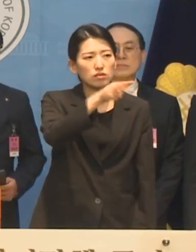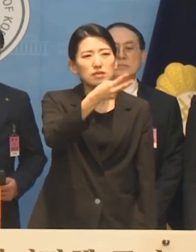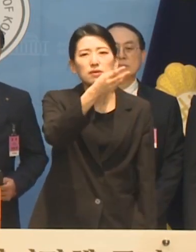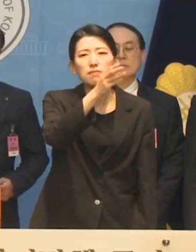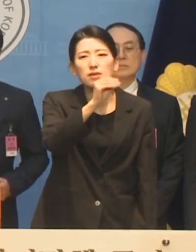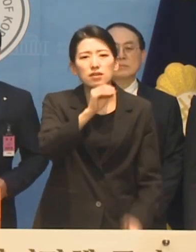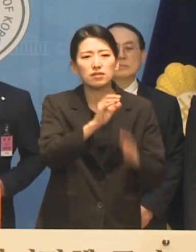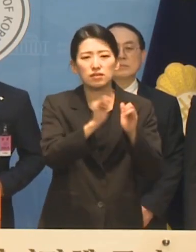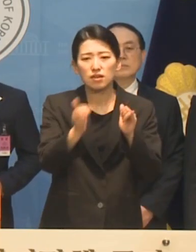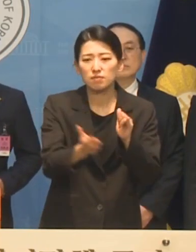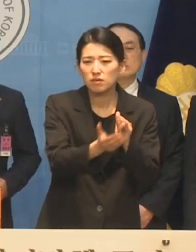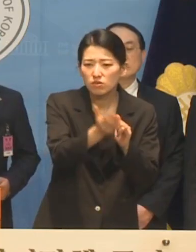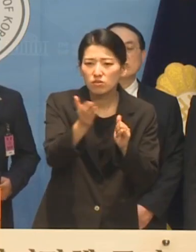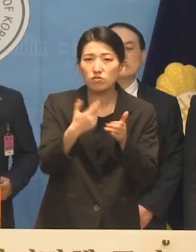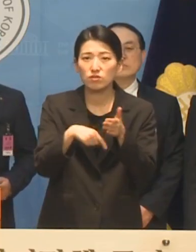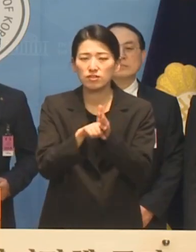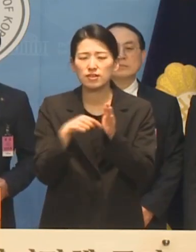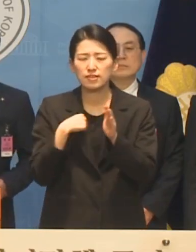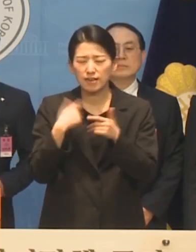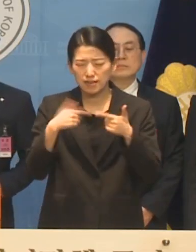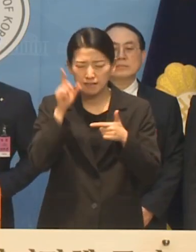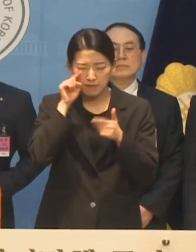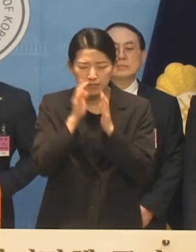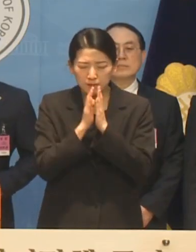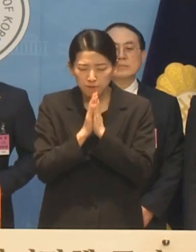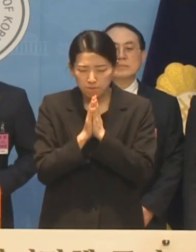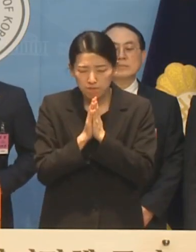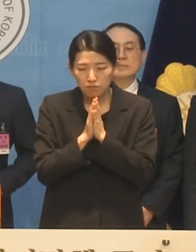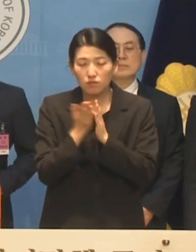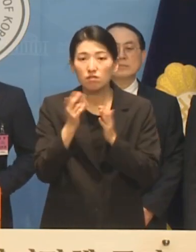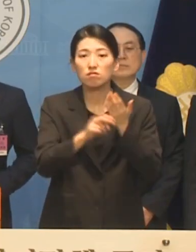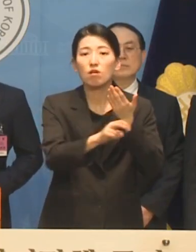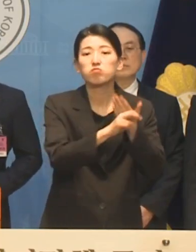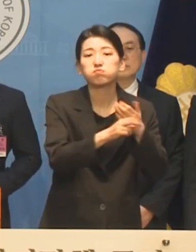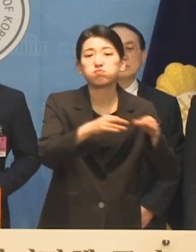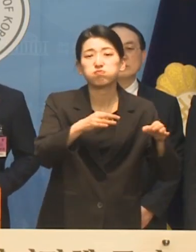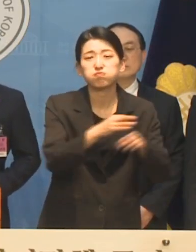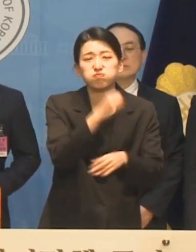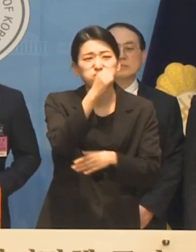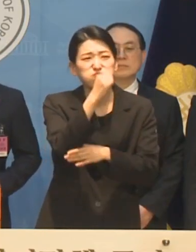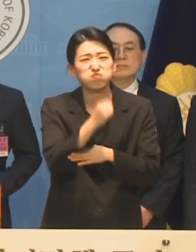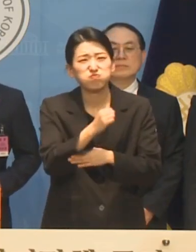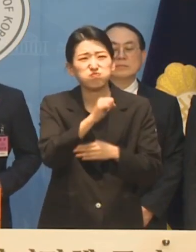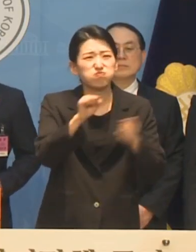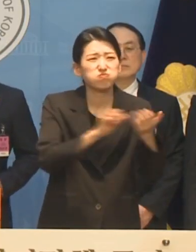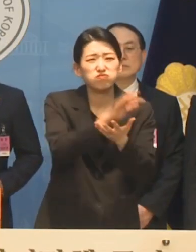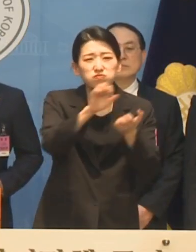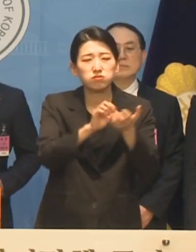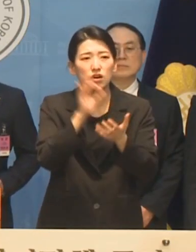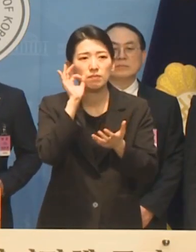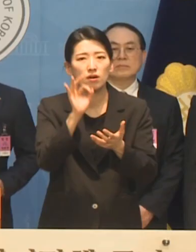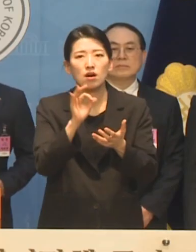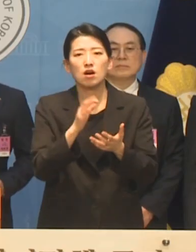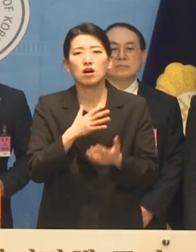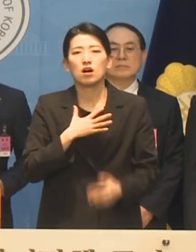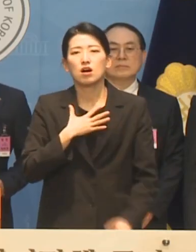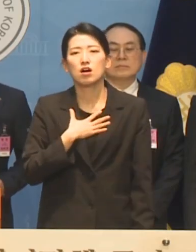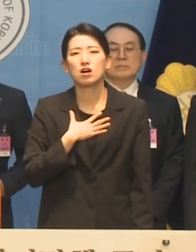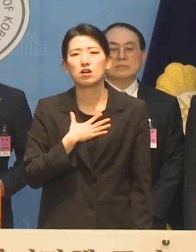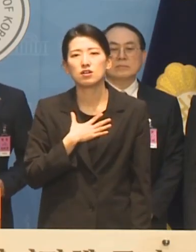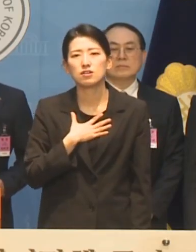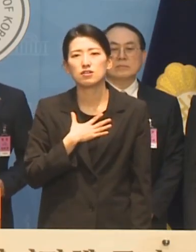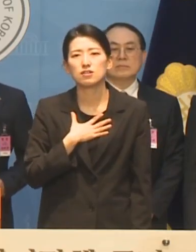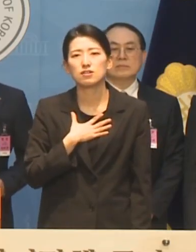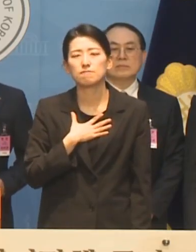길을 가고 있는 목사로서 이렇게 부정한 것이 불법이 판을 치는 이 세대를 보며 탄식하지 않을 수 없었습니다.